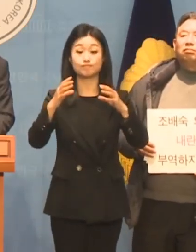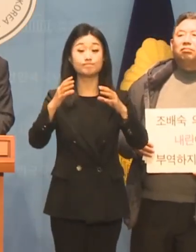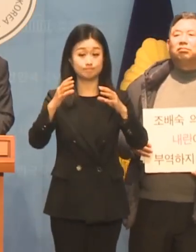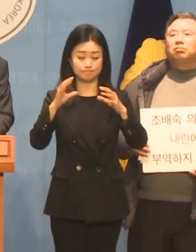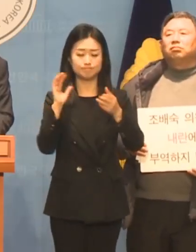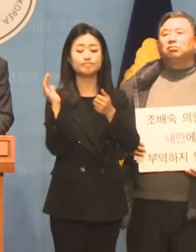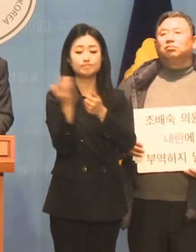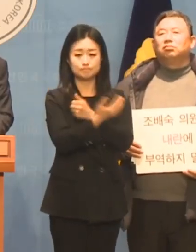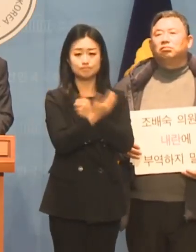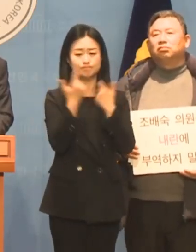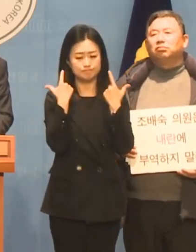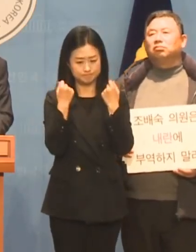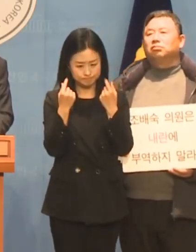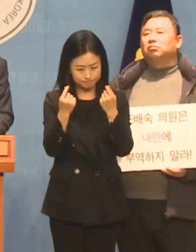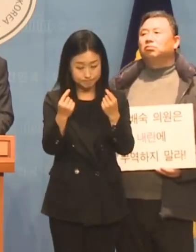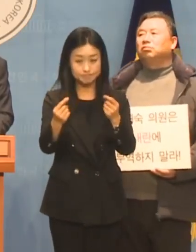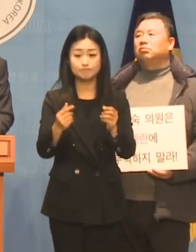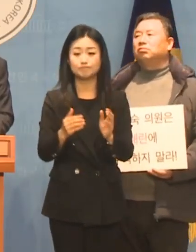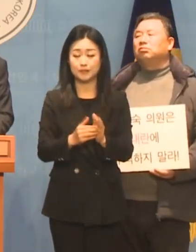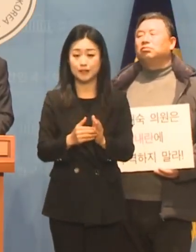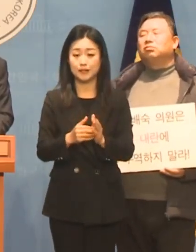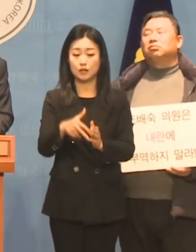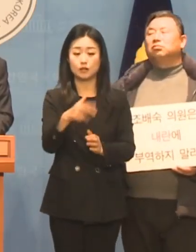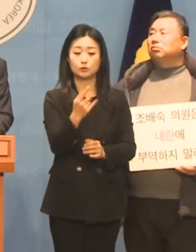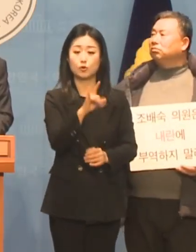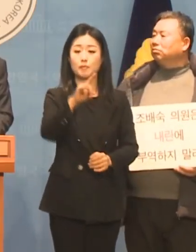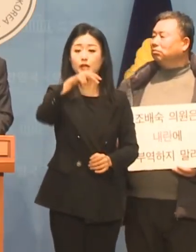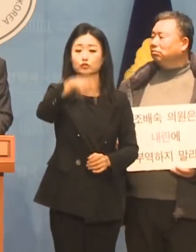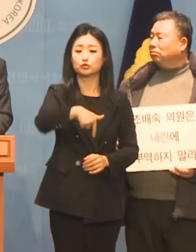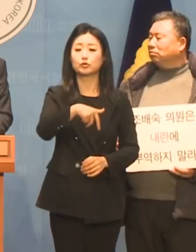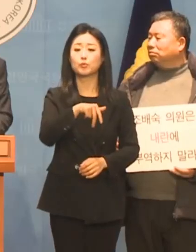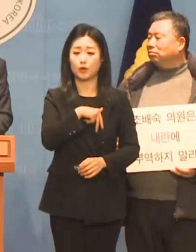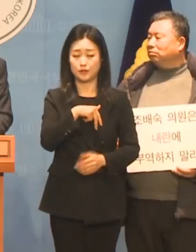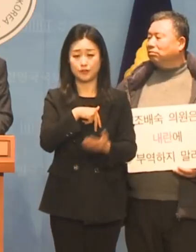꽃피워 왔습니다. 조배숙 의원은